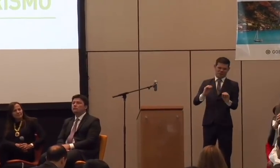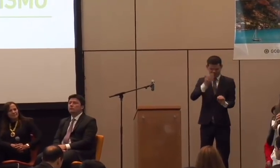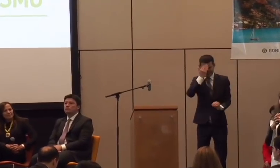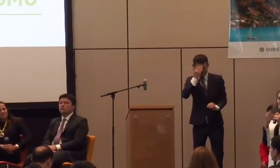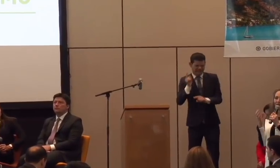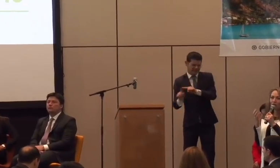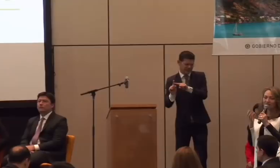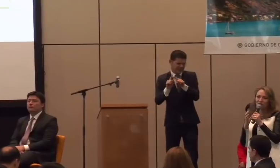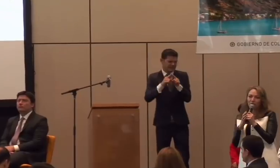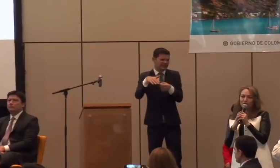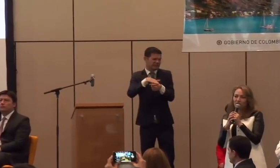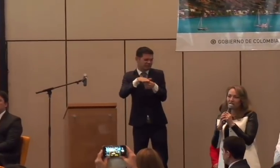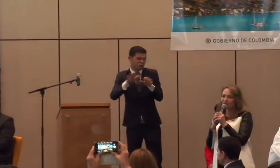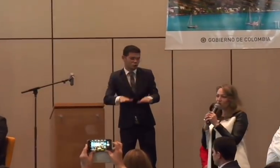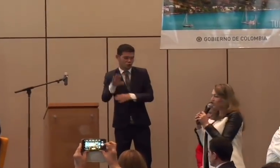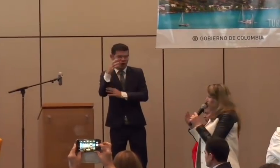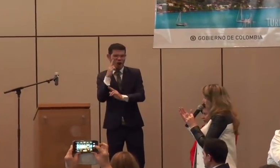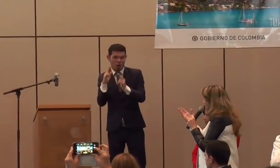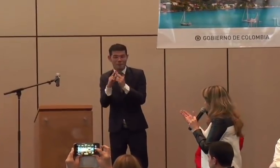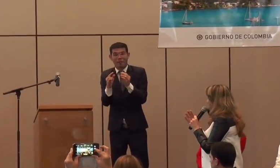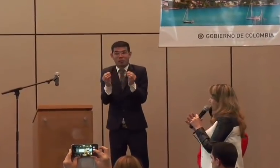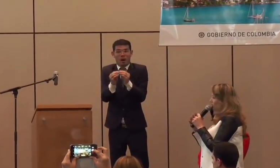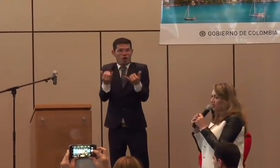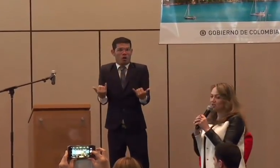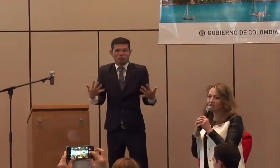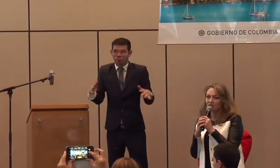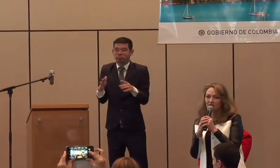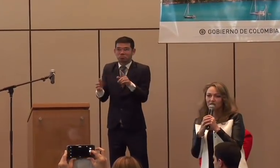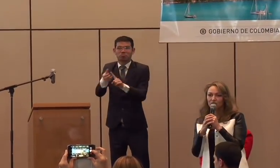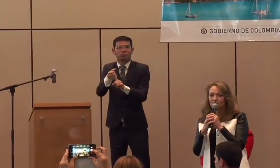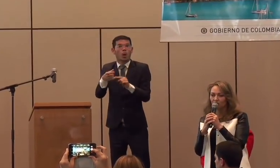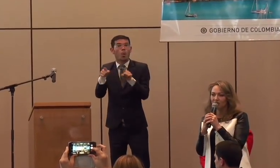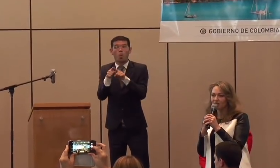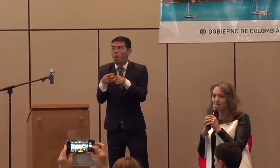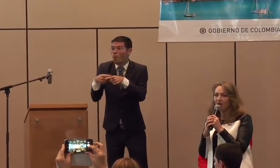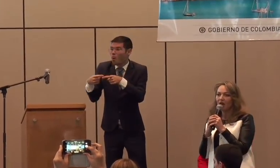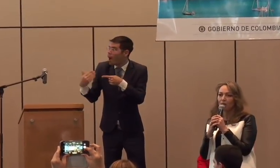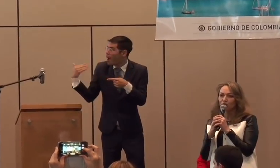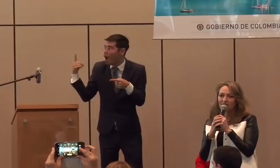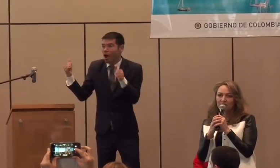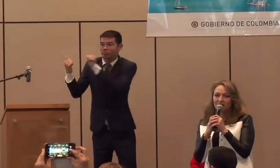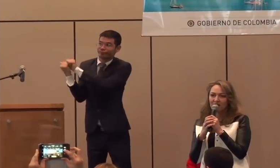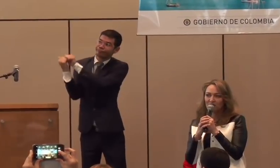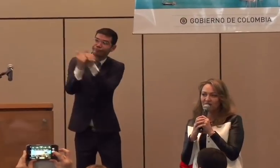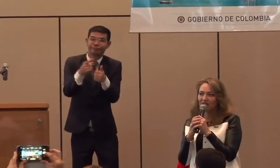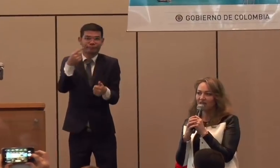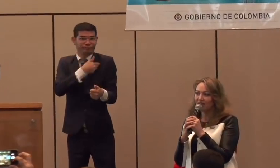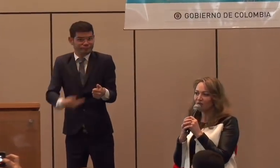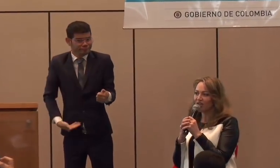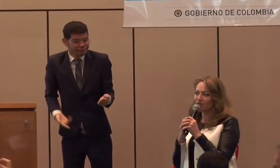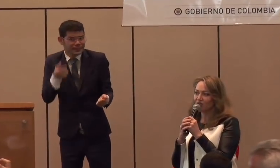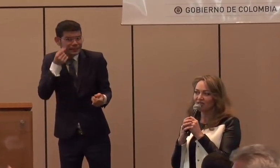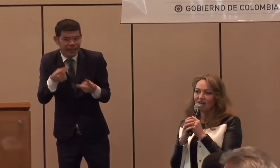nuestro país y que hoy hubiésemos podido llegar como lo hicimos hace una semana con el presidente de santos y con la ministra a montes de